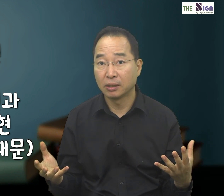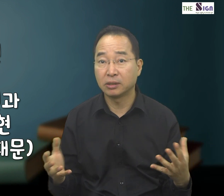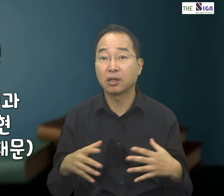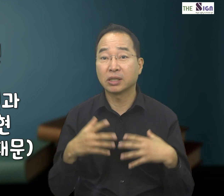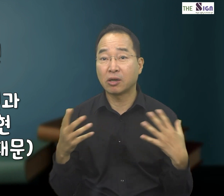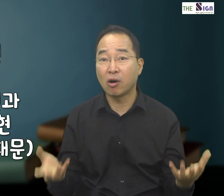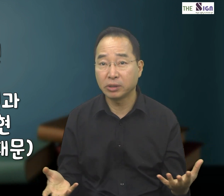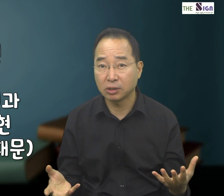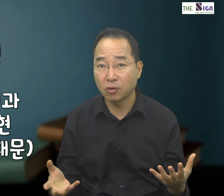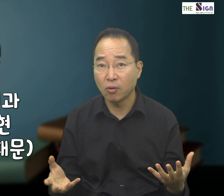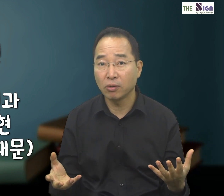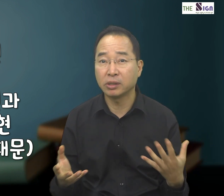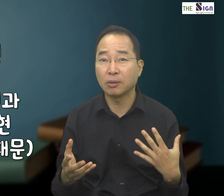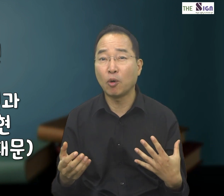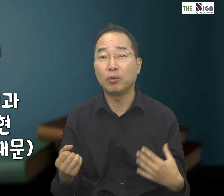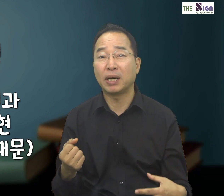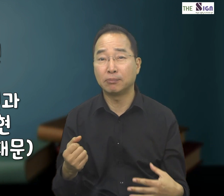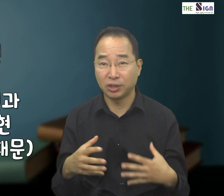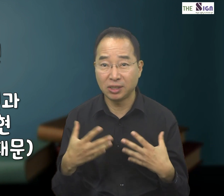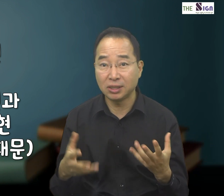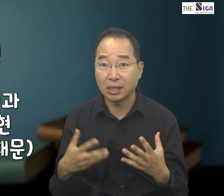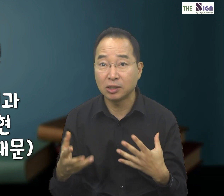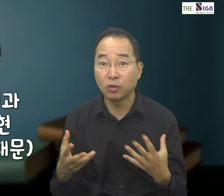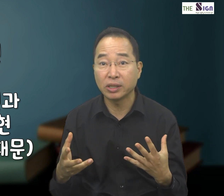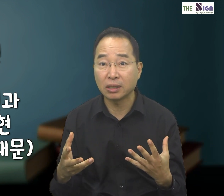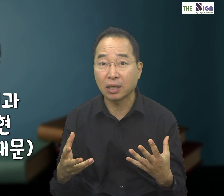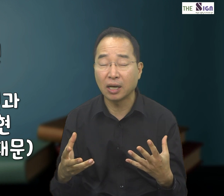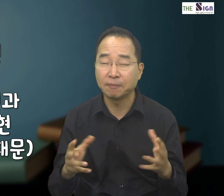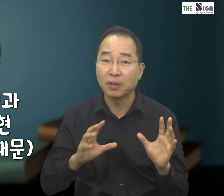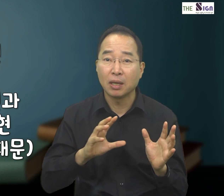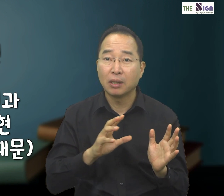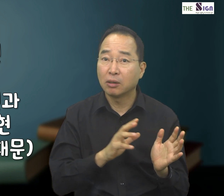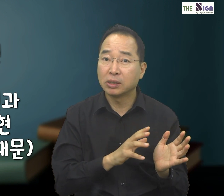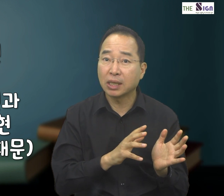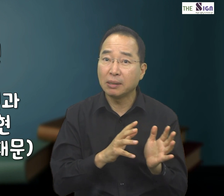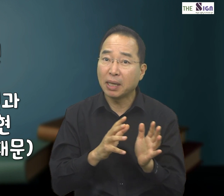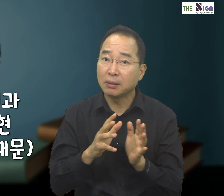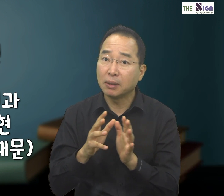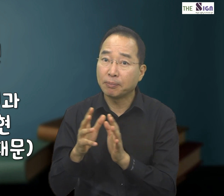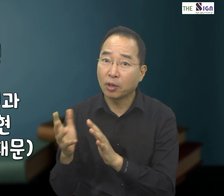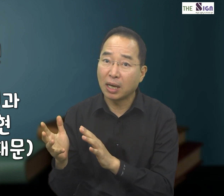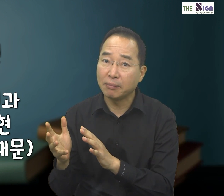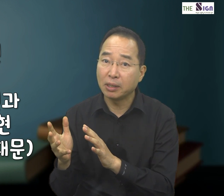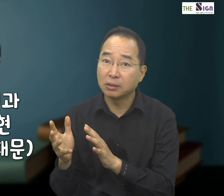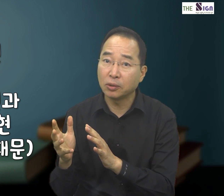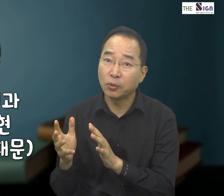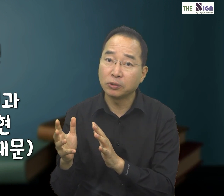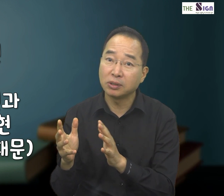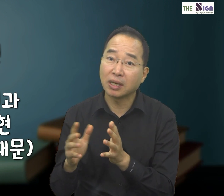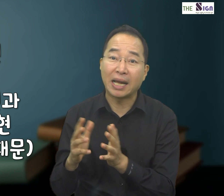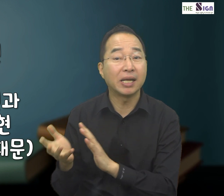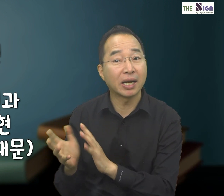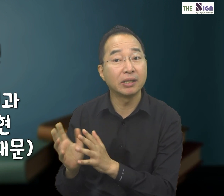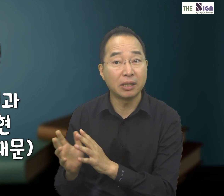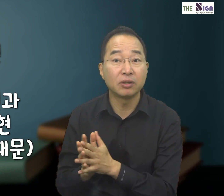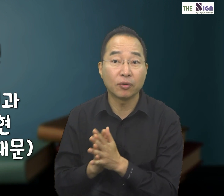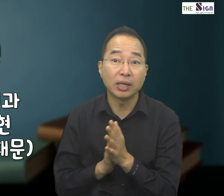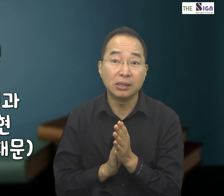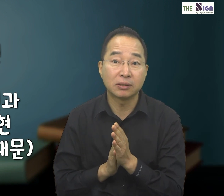그래서 커지고 그래서 몸을 많이 부딪힌다든지 이런 게 됐다가 시간이 많이 변화하면서 이것들이 참 간략하게 되는 경향이 있어요.